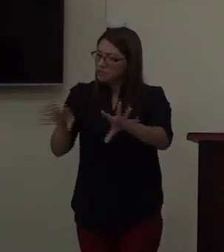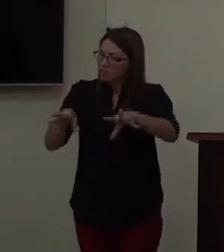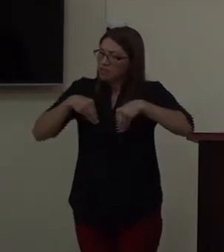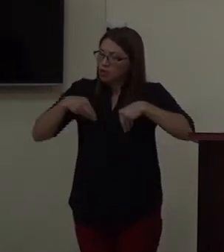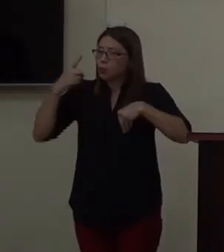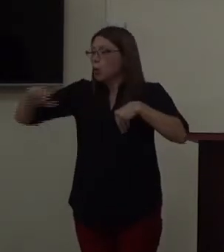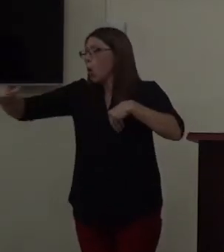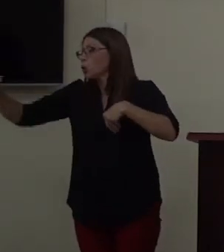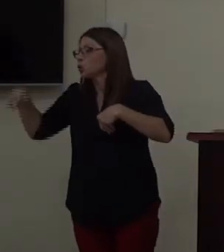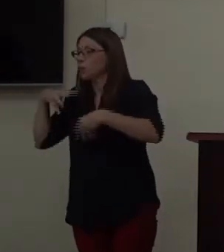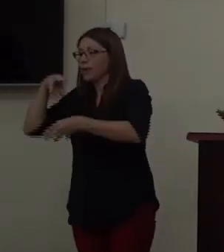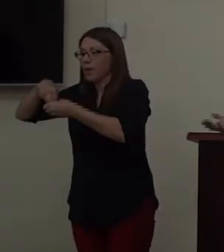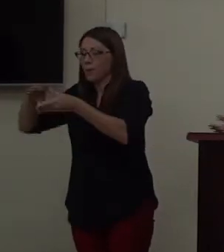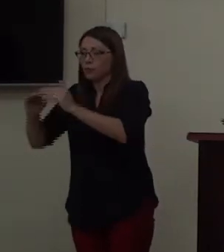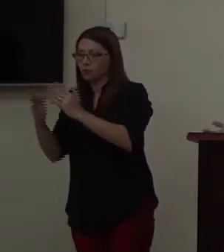otros miembros de la comunidad,